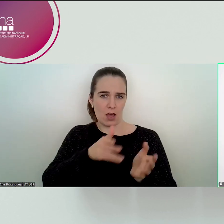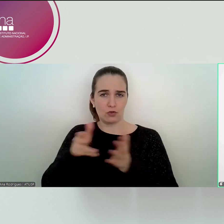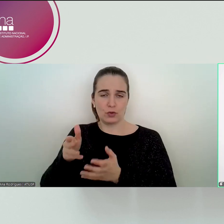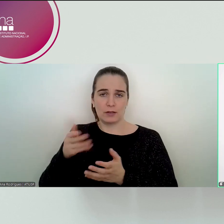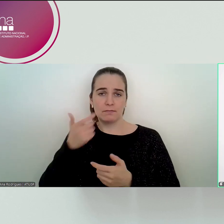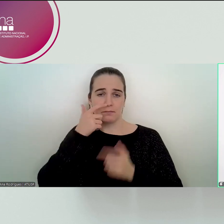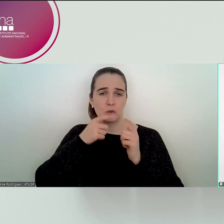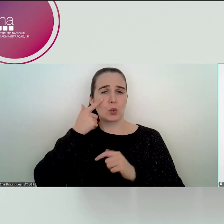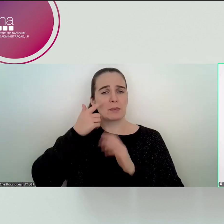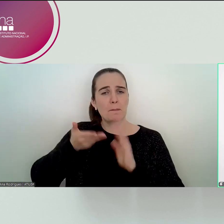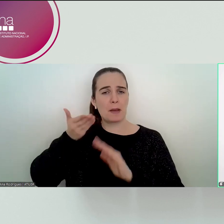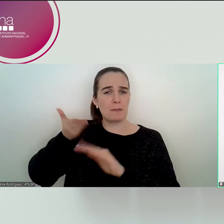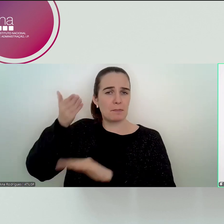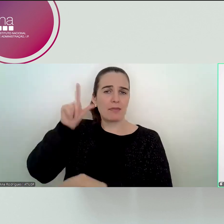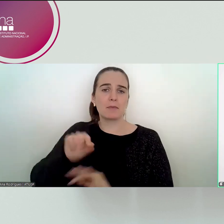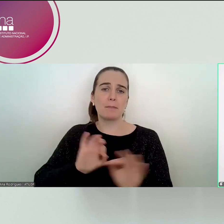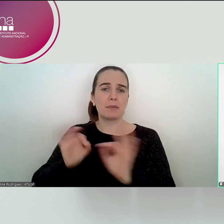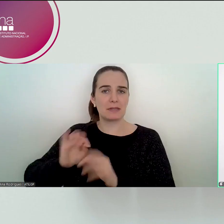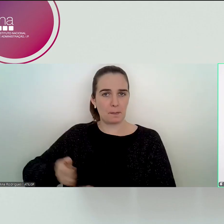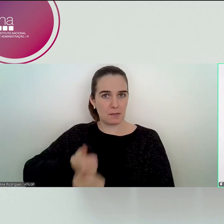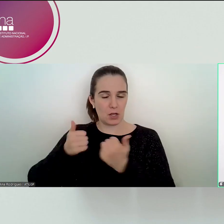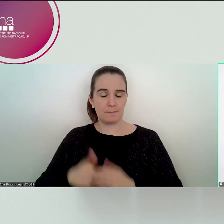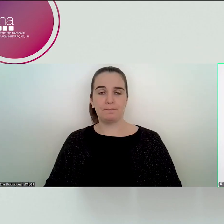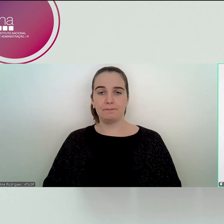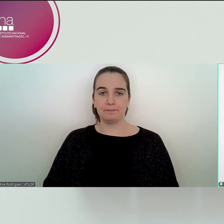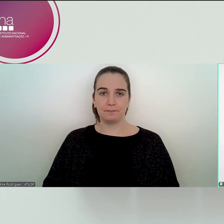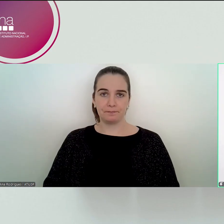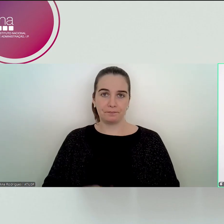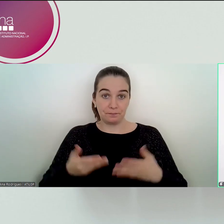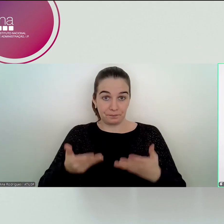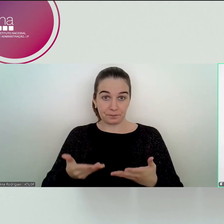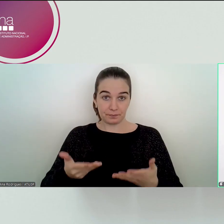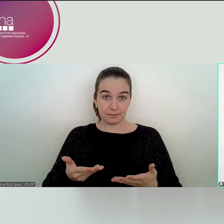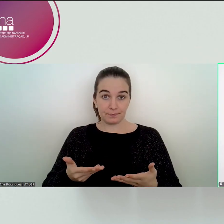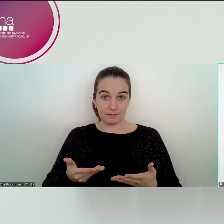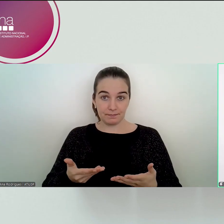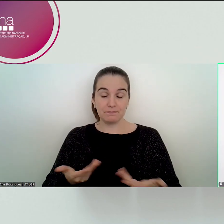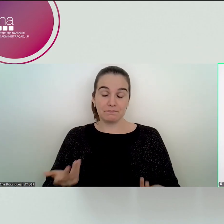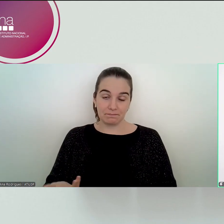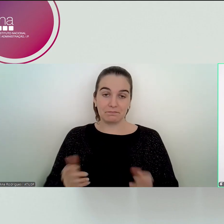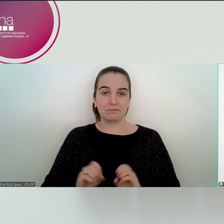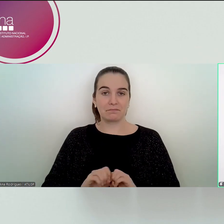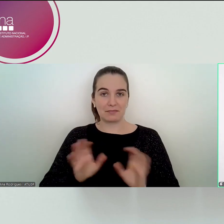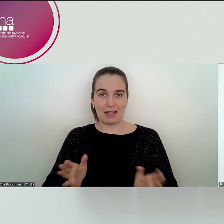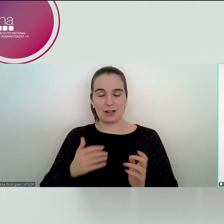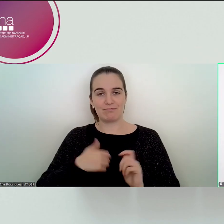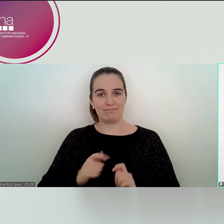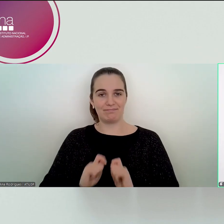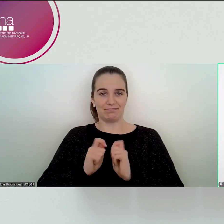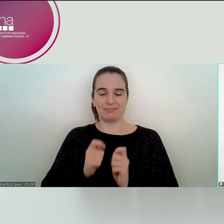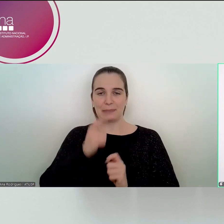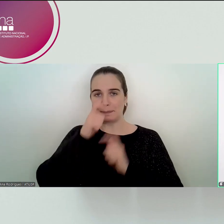reforço do conhecimento e para a preparação do setor público. Neste momento, obviamente, impõe-se passar a palavra aos